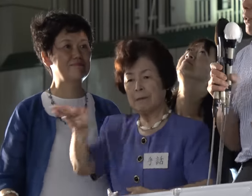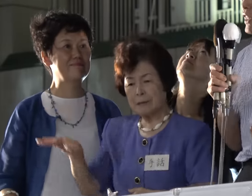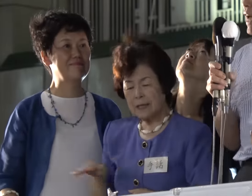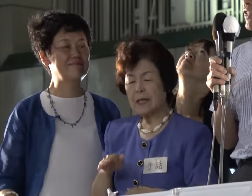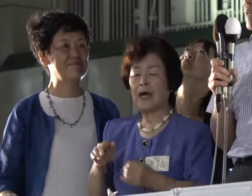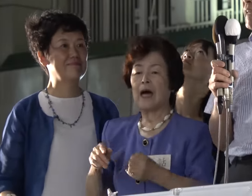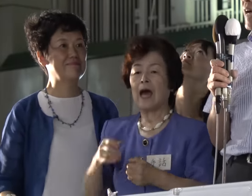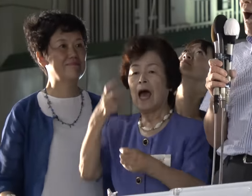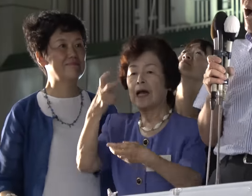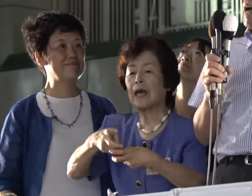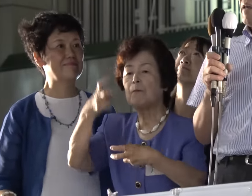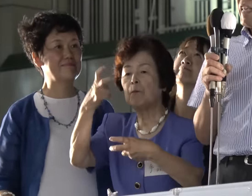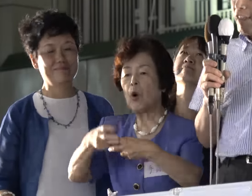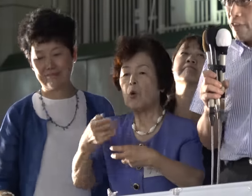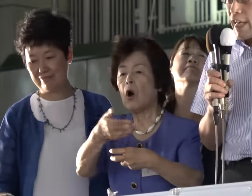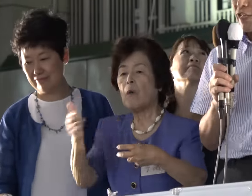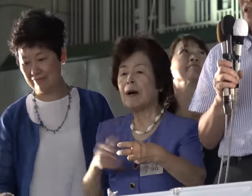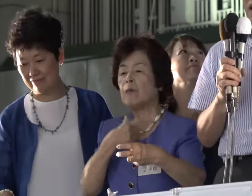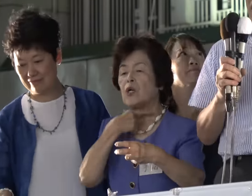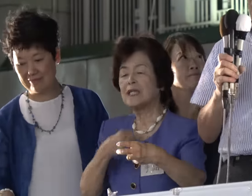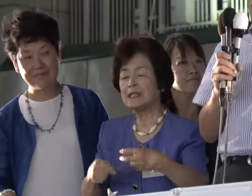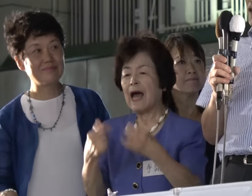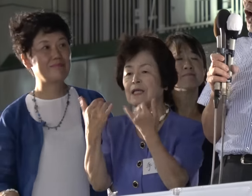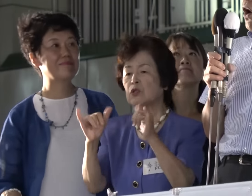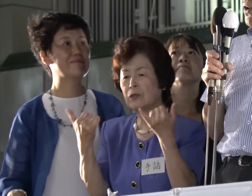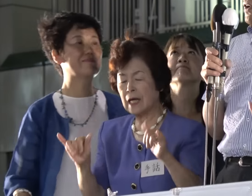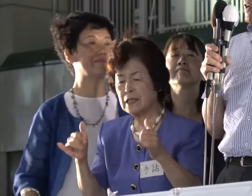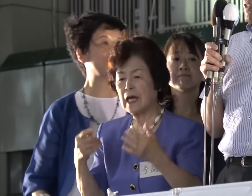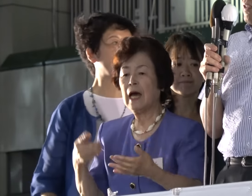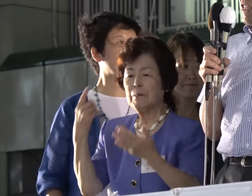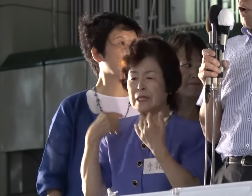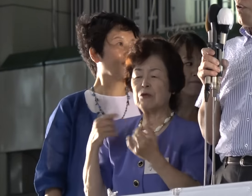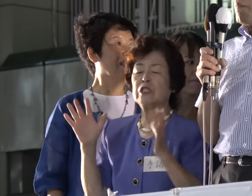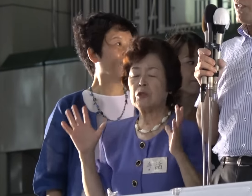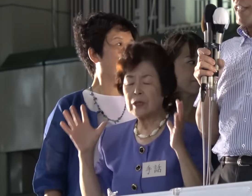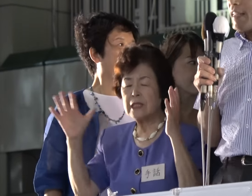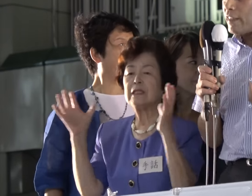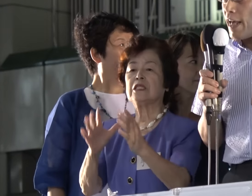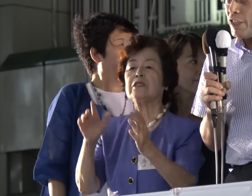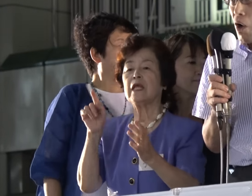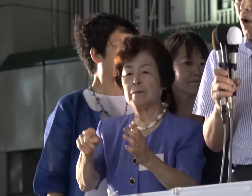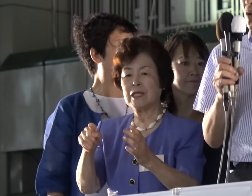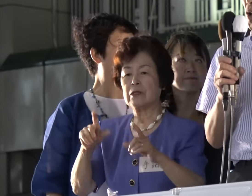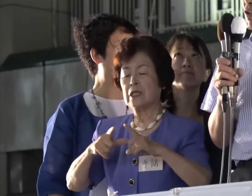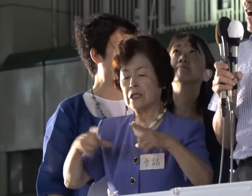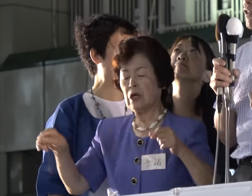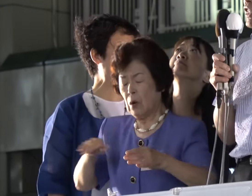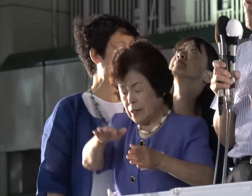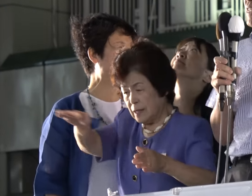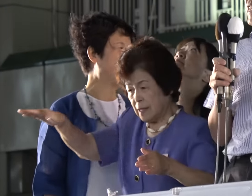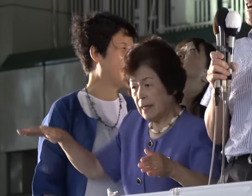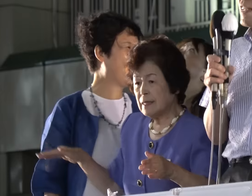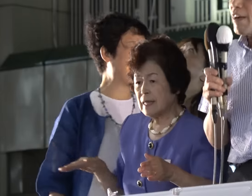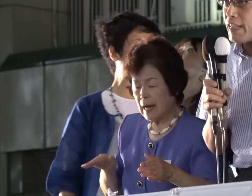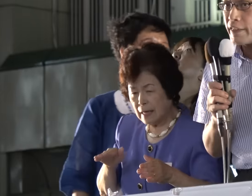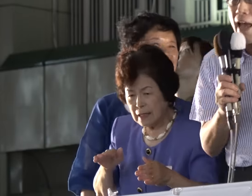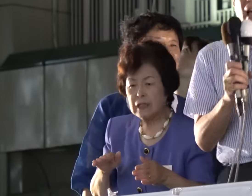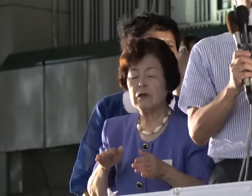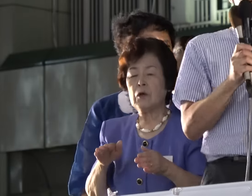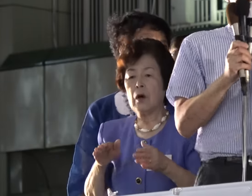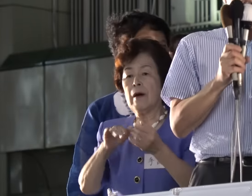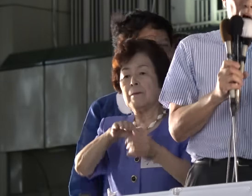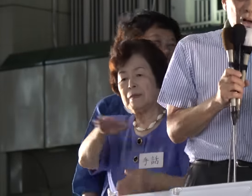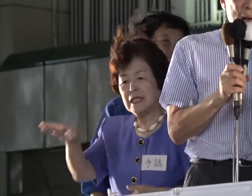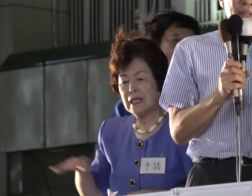法を守りたい市民がいるんです。この日本全体の心ある市民に成り代わって